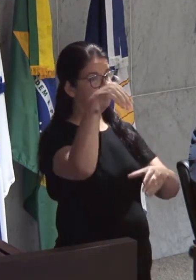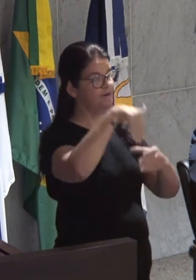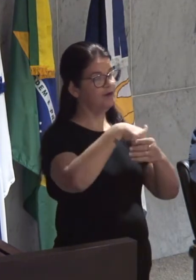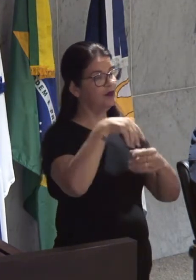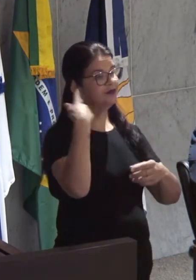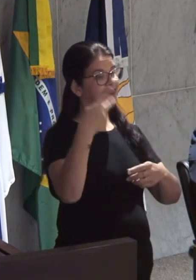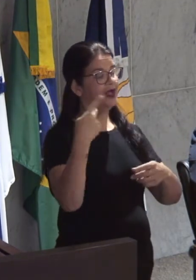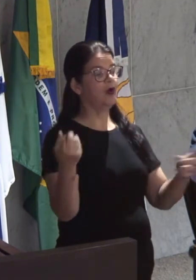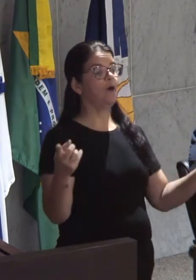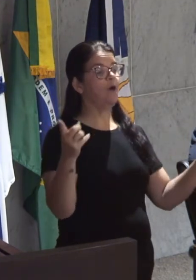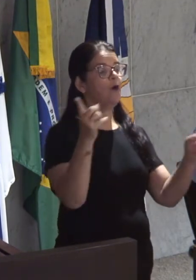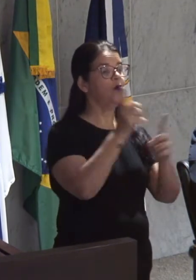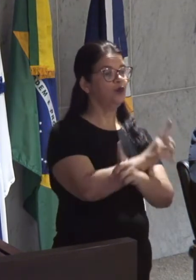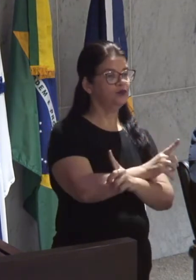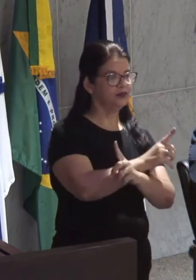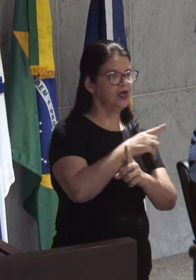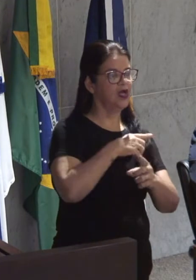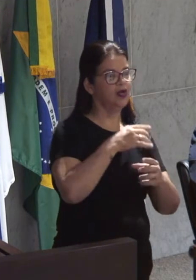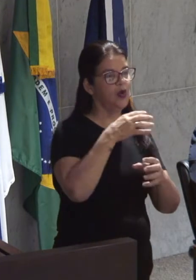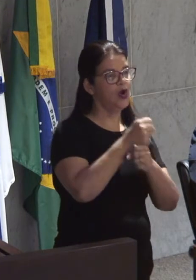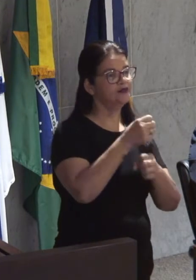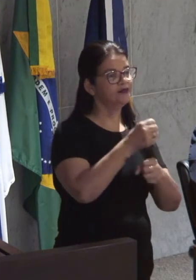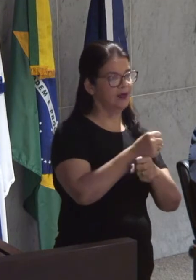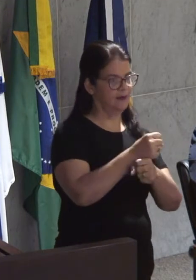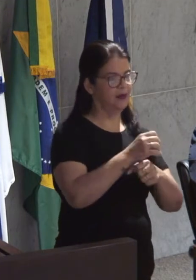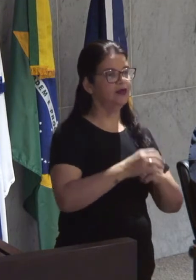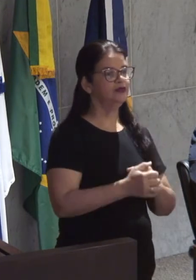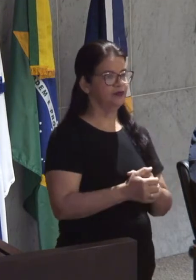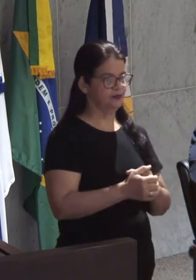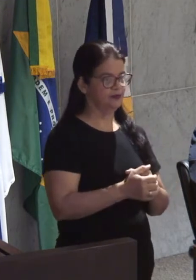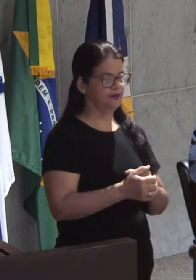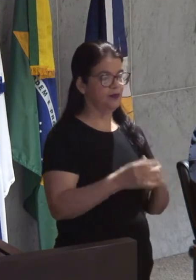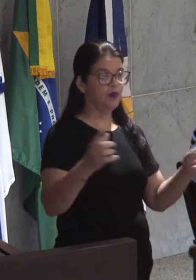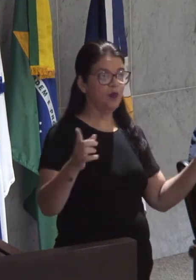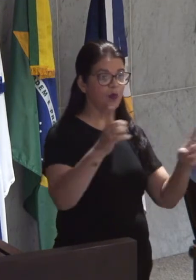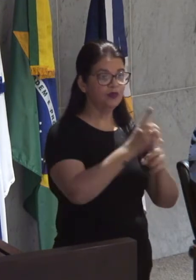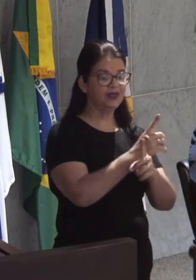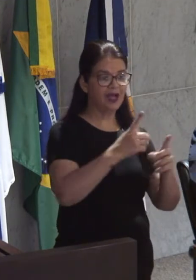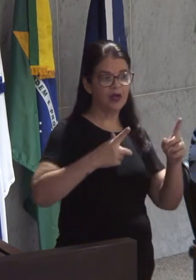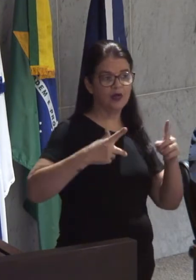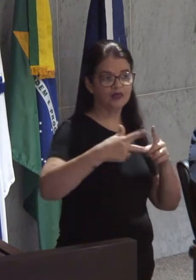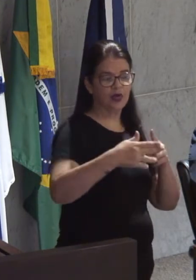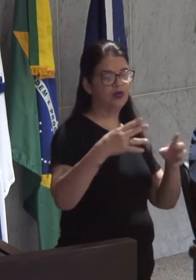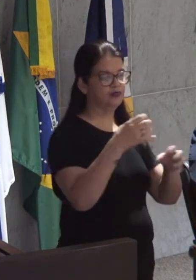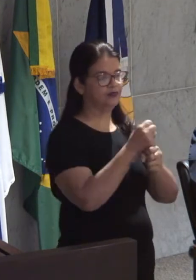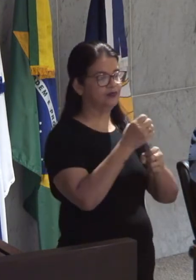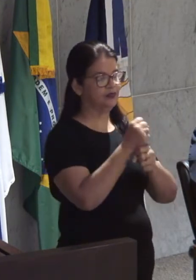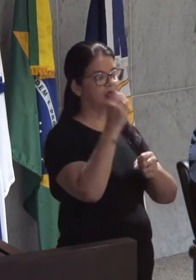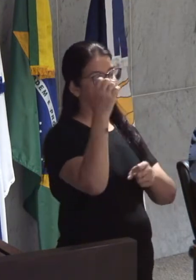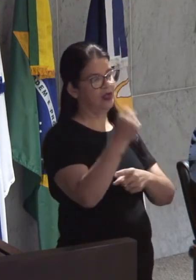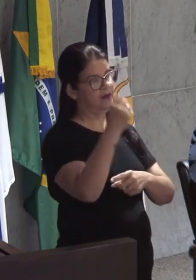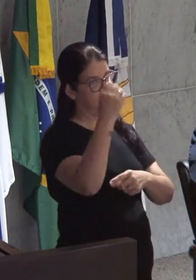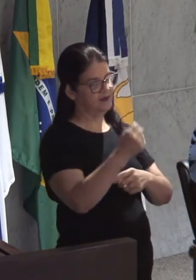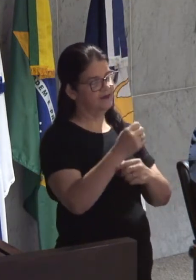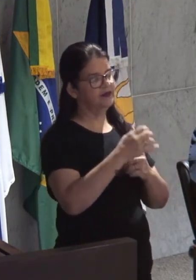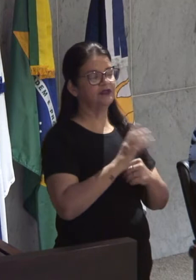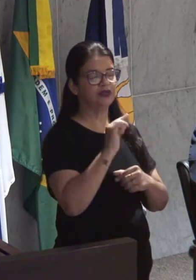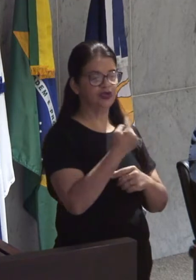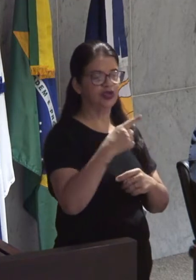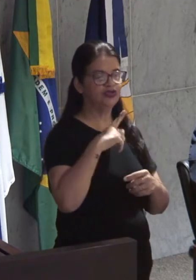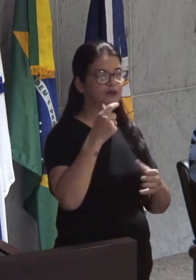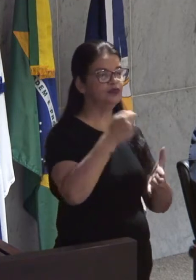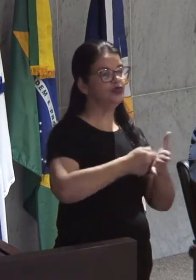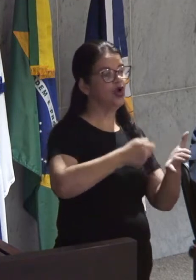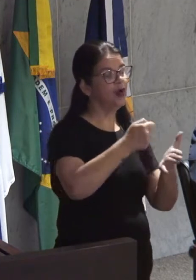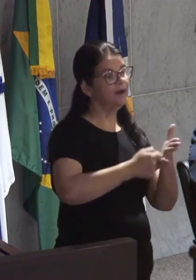parlamento contrário ao orçamento, contrário aos cortes do orçamento da Previdência Social. Nós temos que